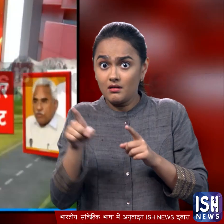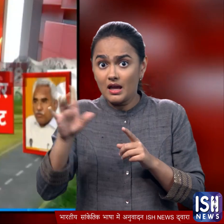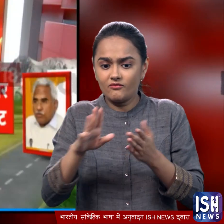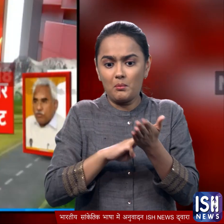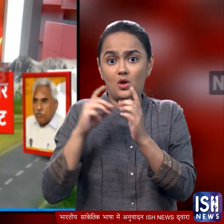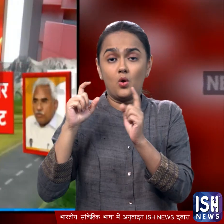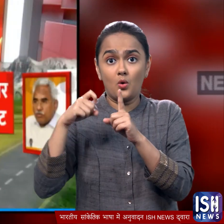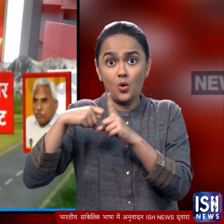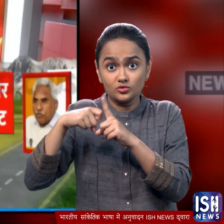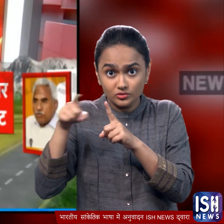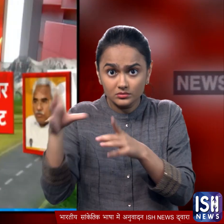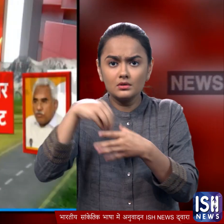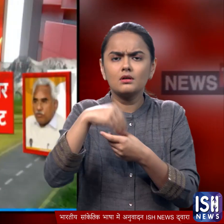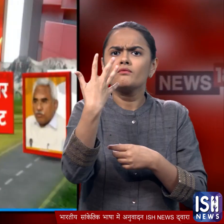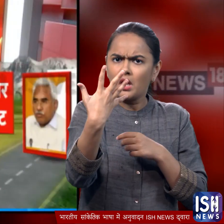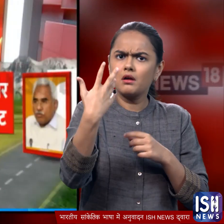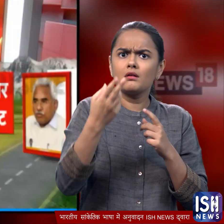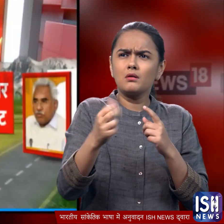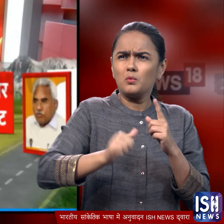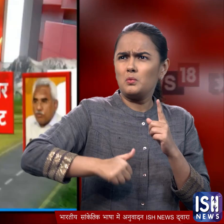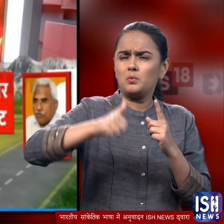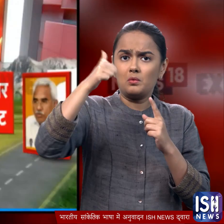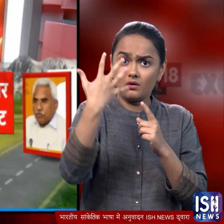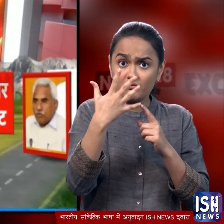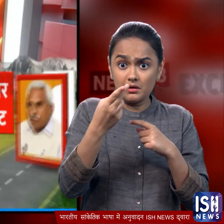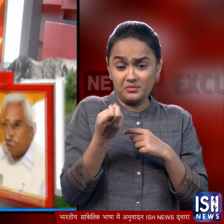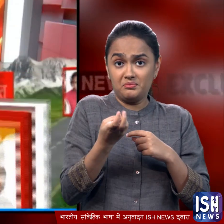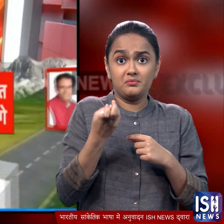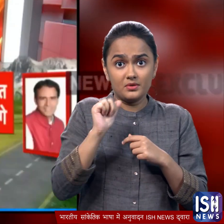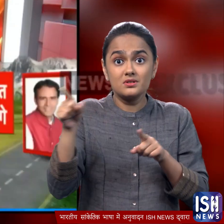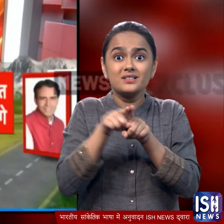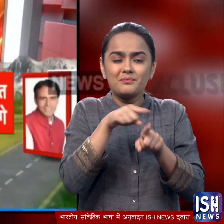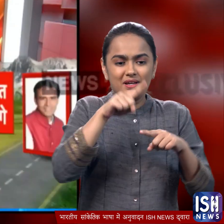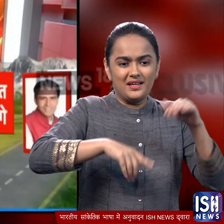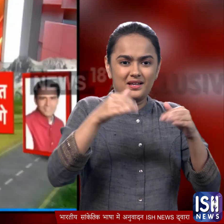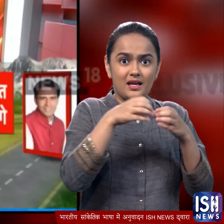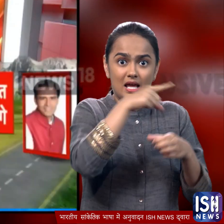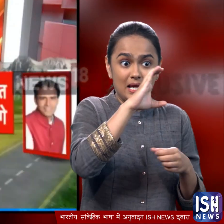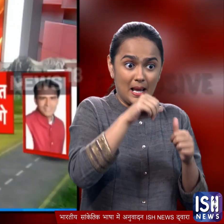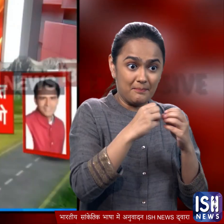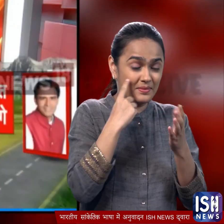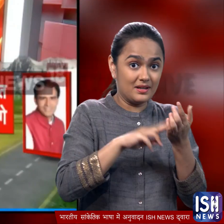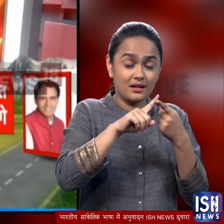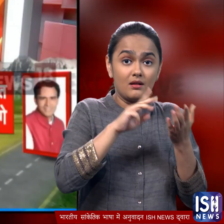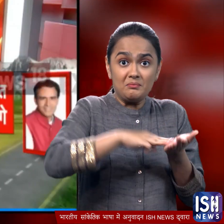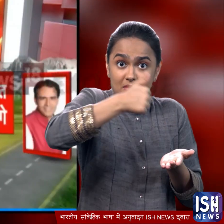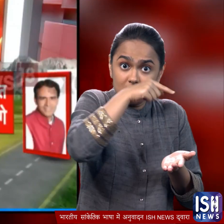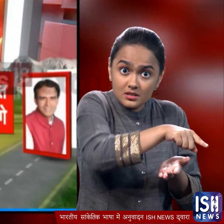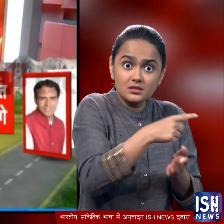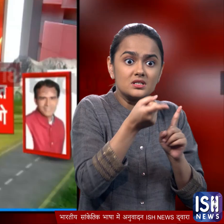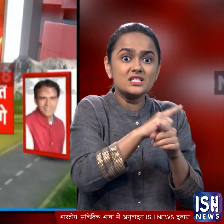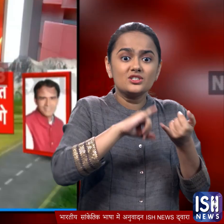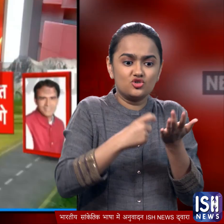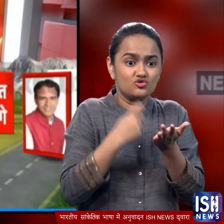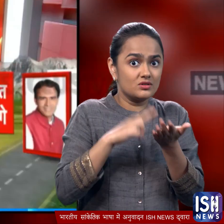अध्यक्ष मदन कौशिक को 5वीं बार भी टिकट मिल गई। इसके साथ ही धामी सरकार में कैबिनेट मंत्री धन सिंह रावत को श्रीनगर सीट